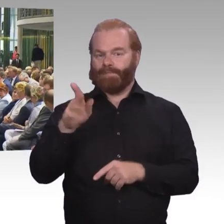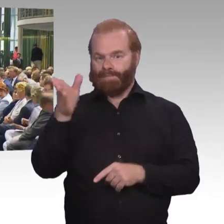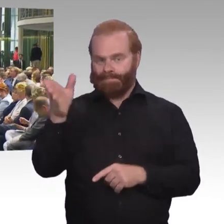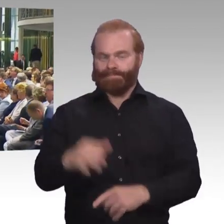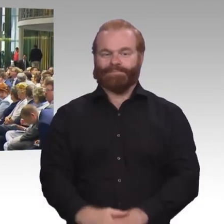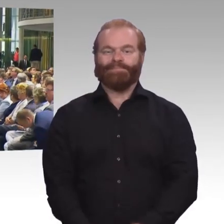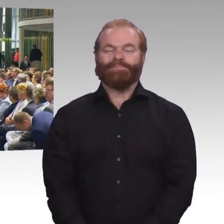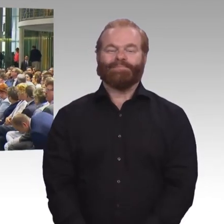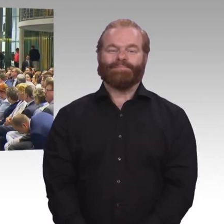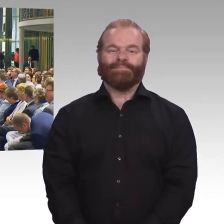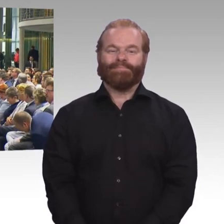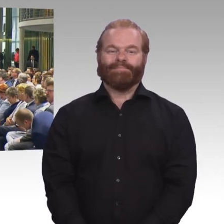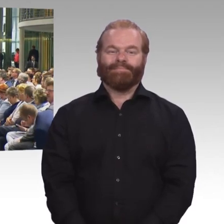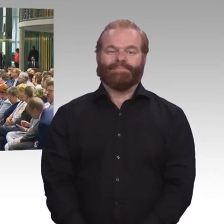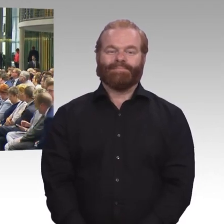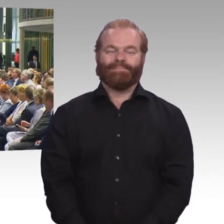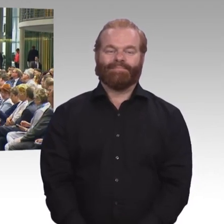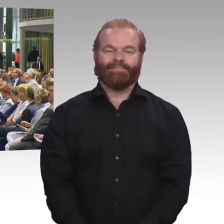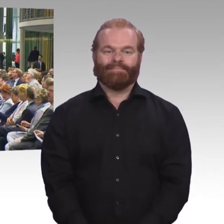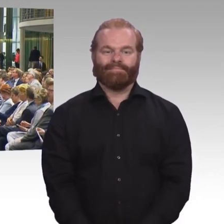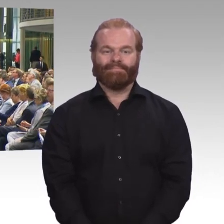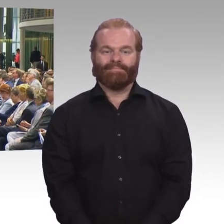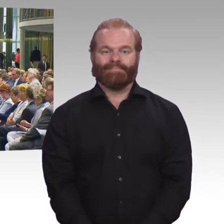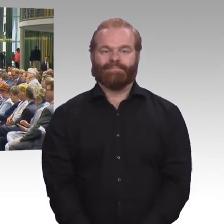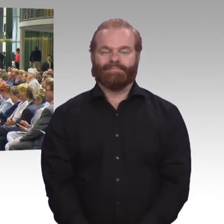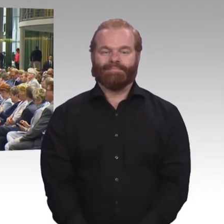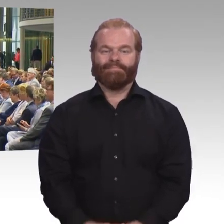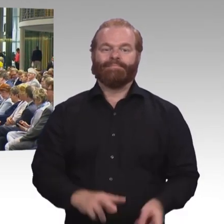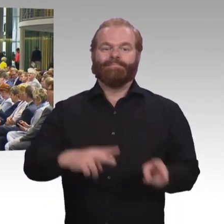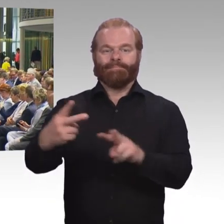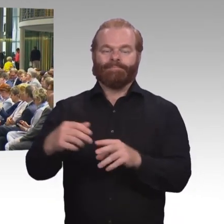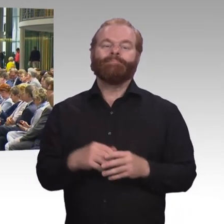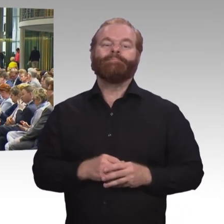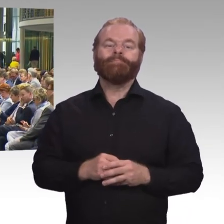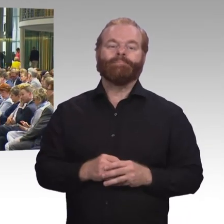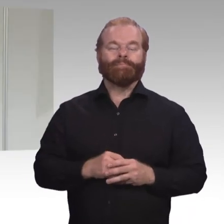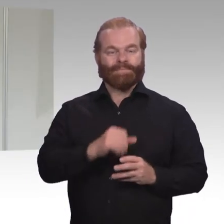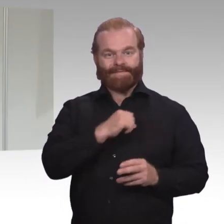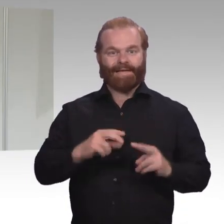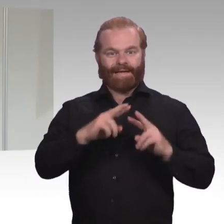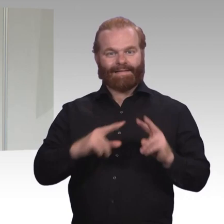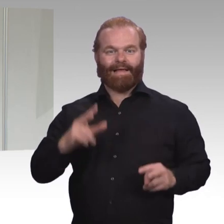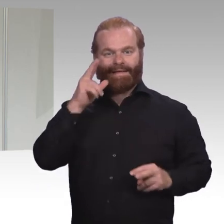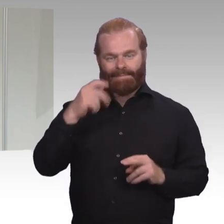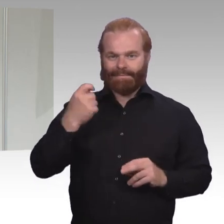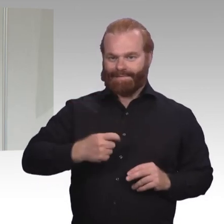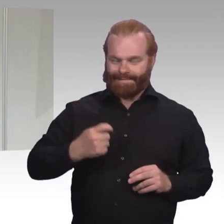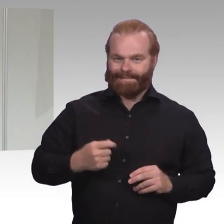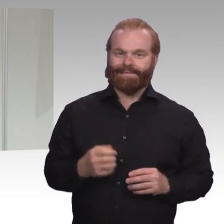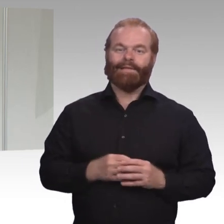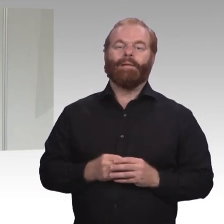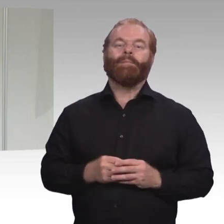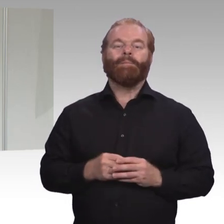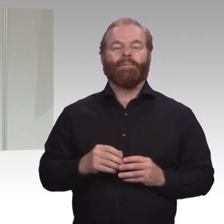Ich bin fix und fertig. Sehr geehrter Herr Präsident, verehrte Damen und Herren, sehr geehrte Frau Ministerin, wir gratulieren